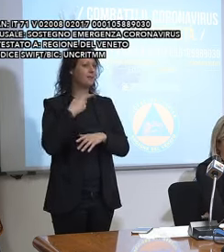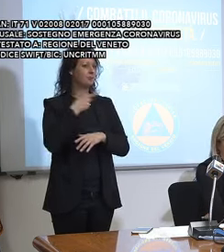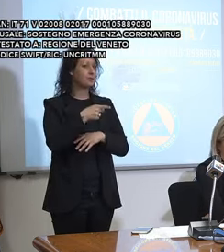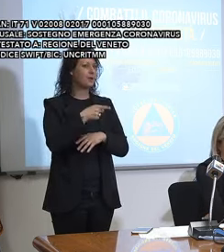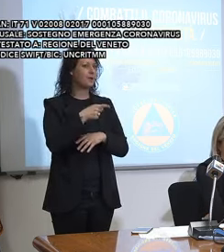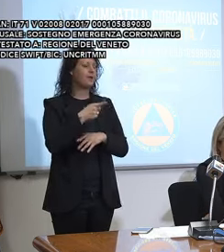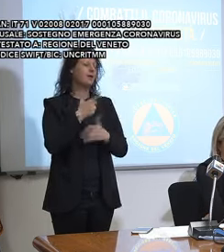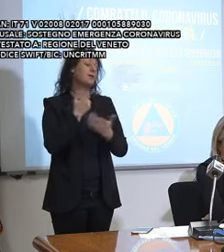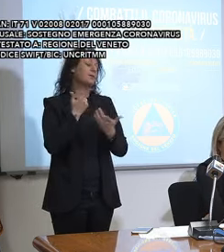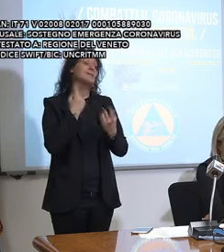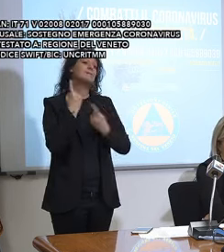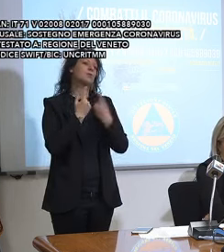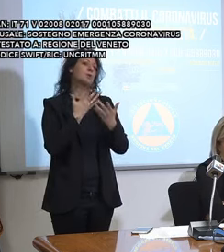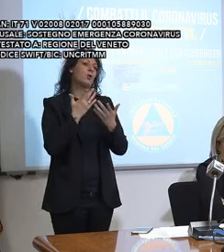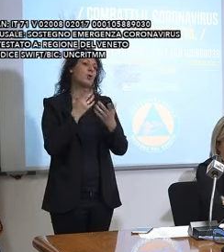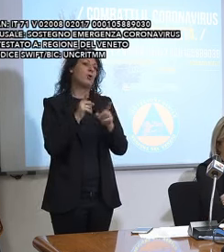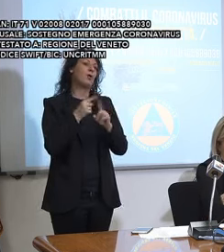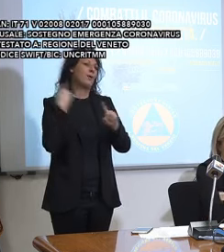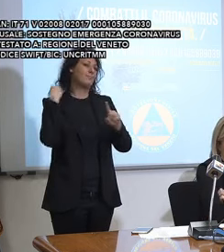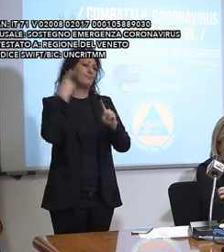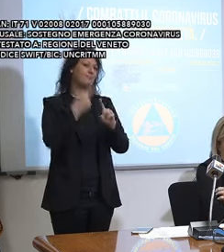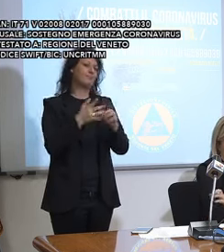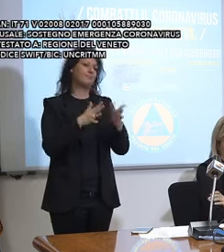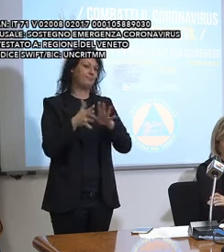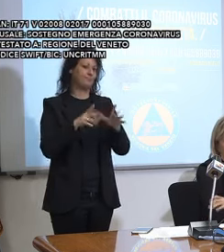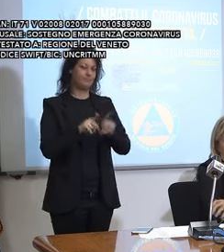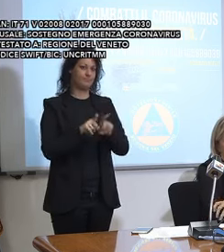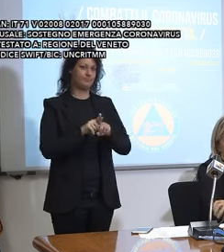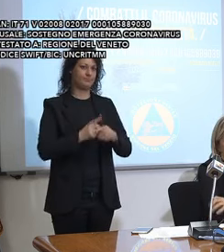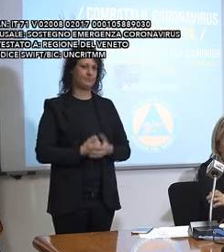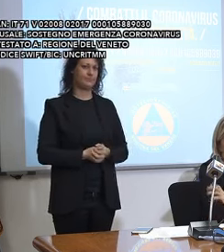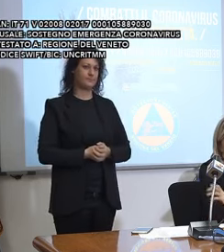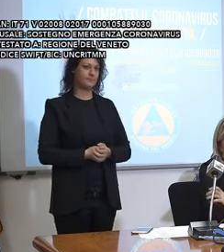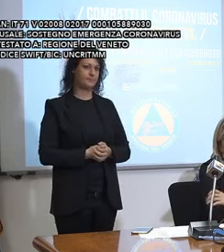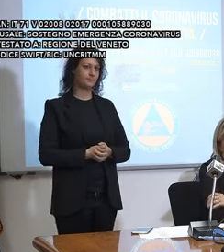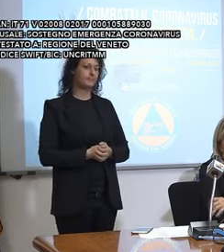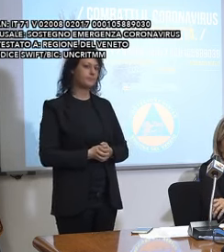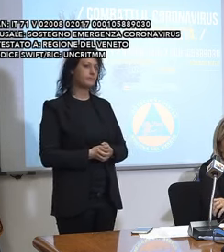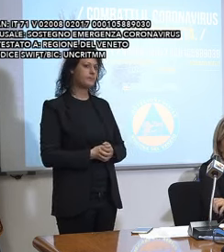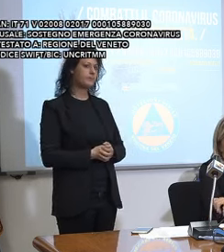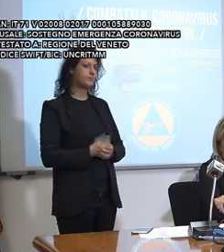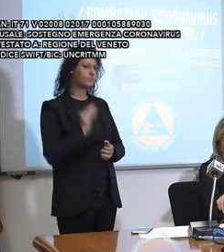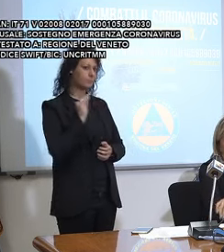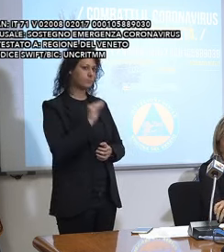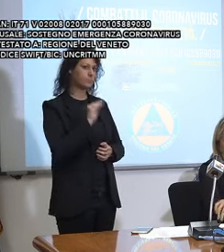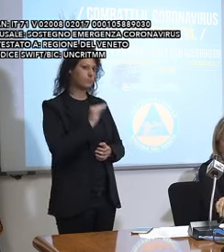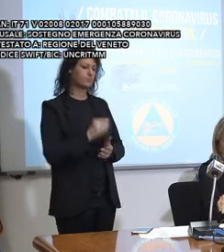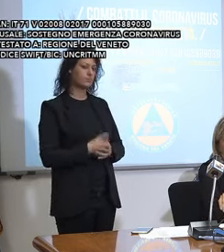la stessa. Assessore, le chiedo, abbiamo vissuto un periodo dove tra le ipotesi appunto per